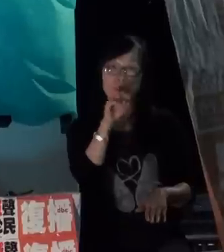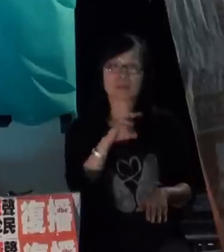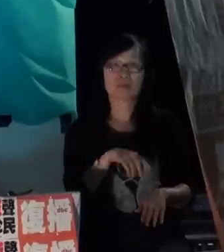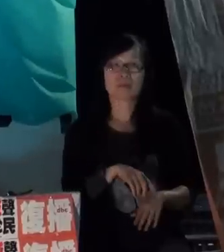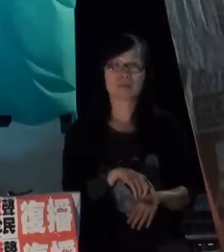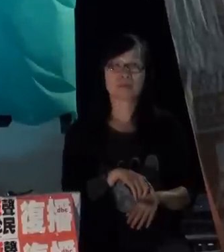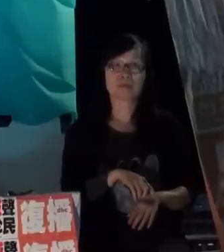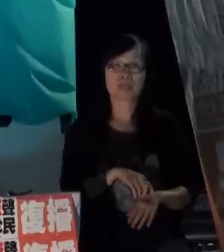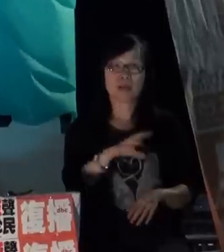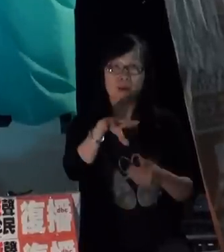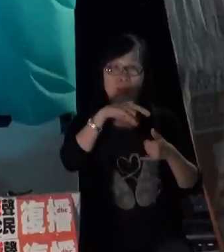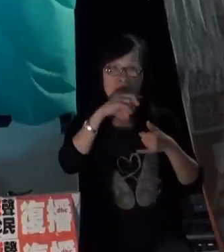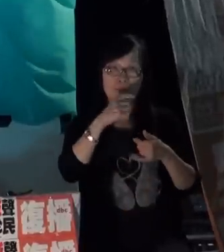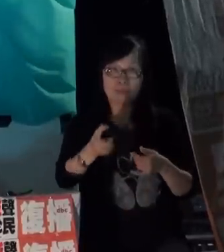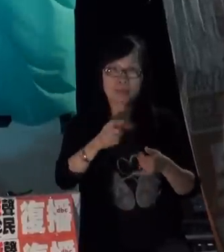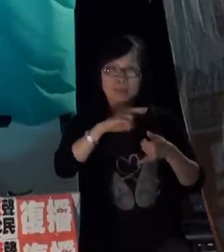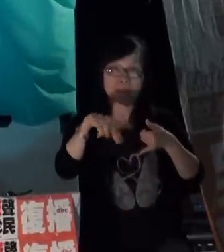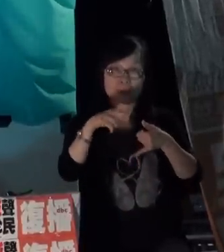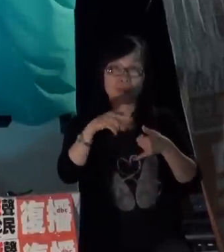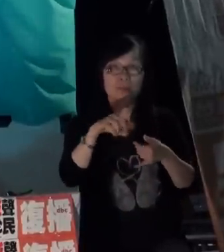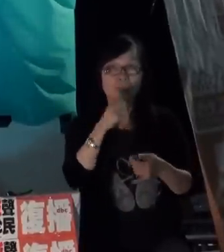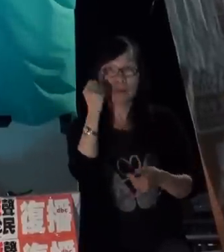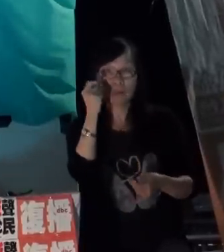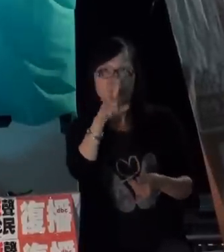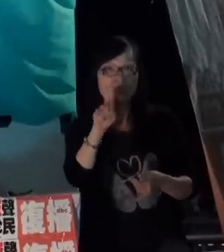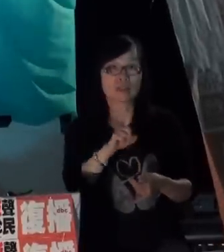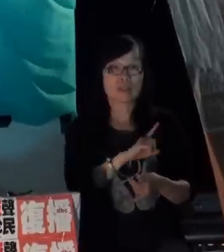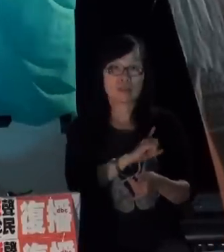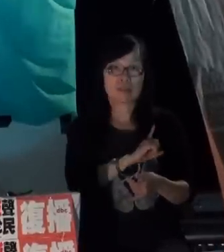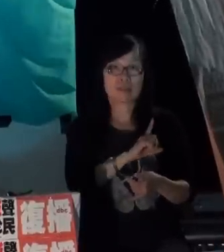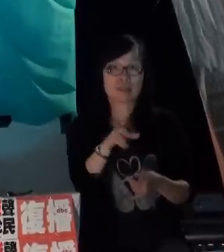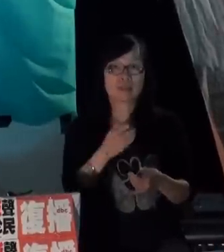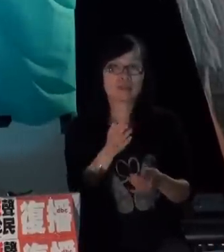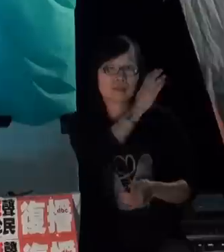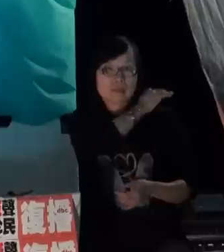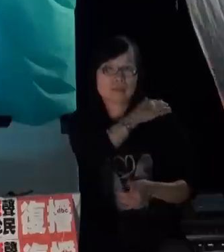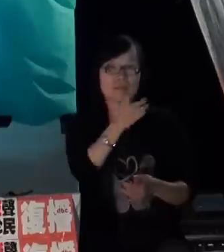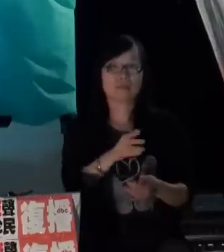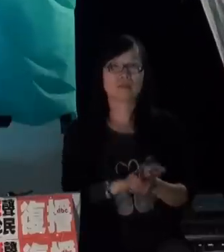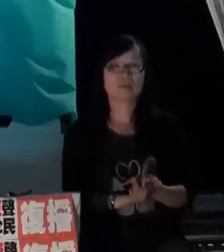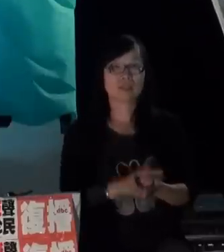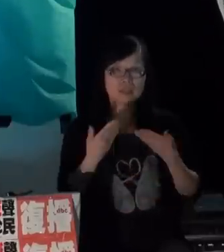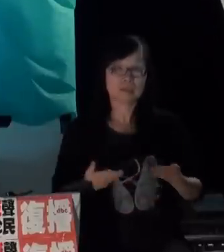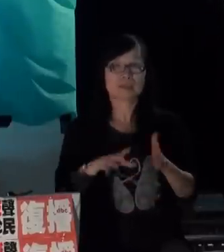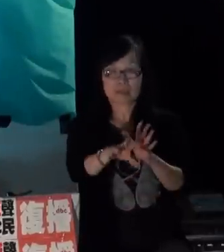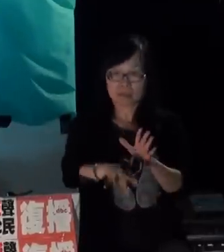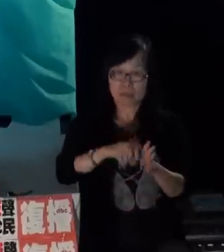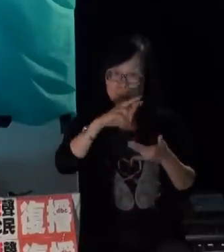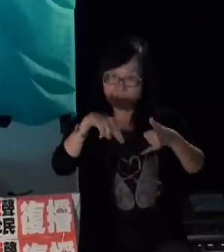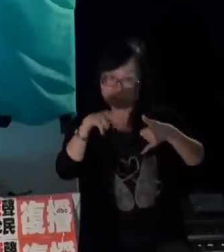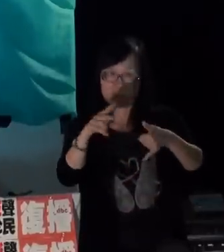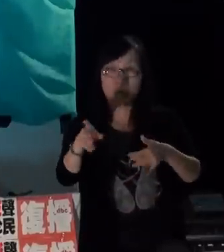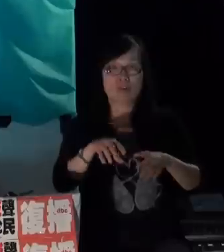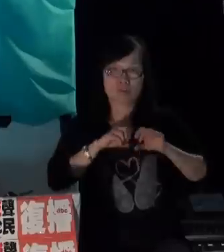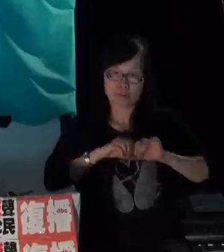翻話呢個資產審查，若果發覺完啲錢結冇得你自己用咧，又要承擔呢個法律風險。 咁呢個咪查抽查咯，即係佢話寬